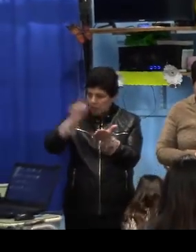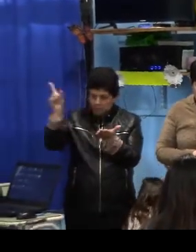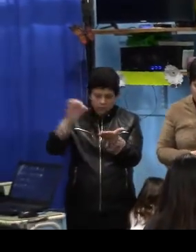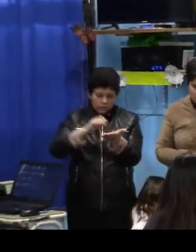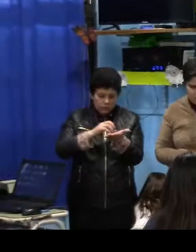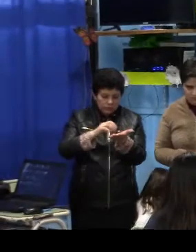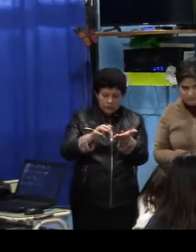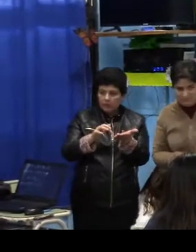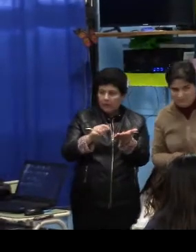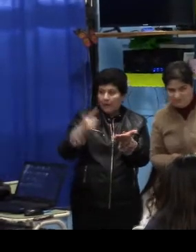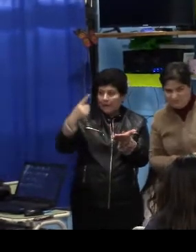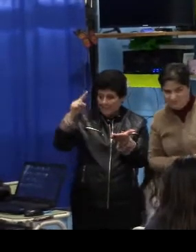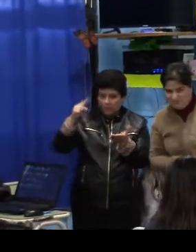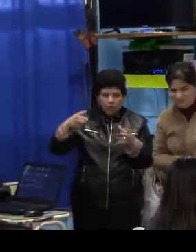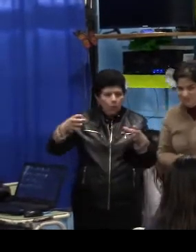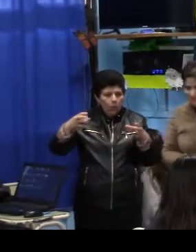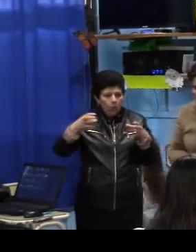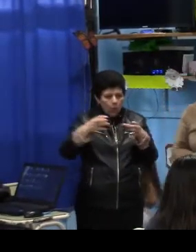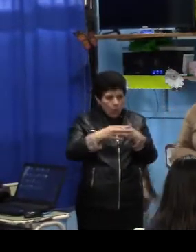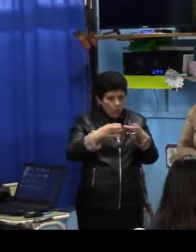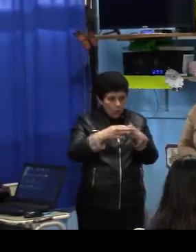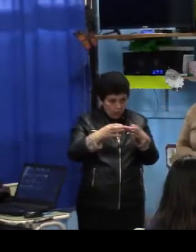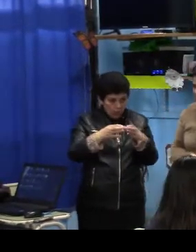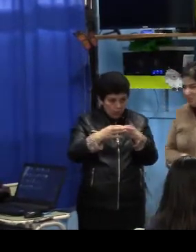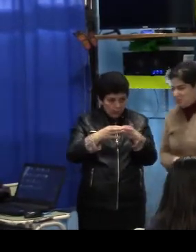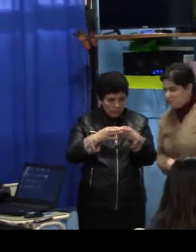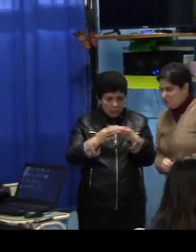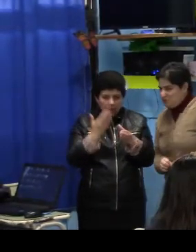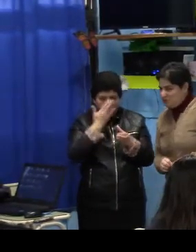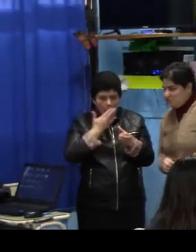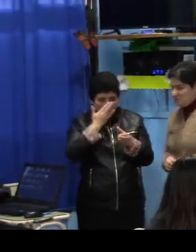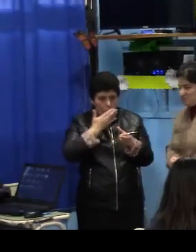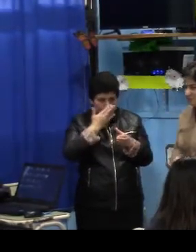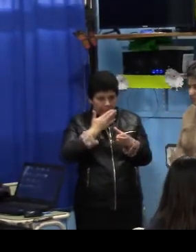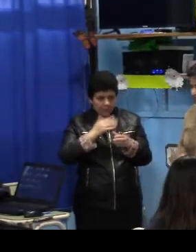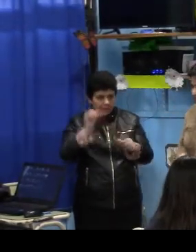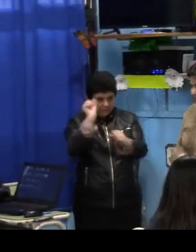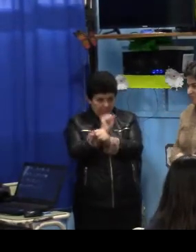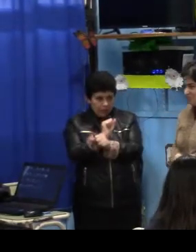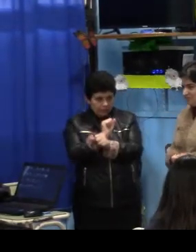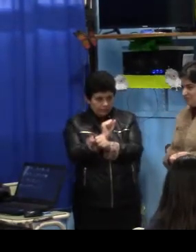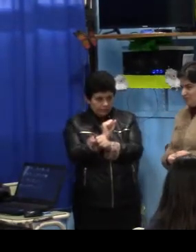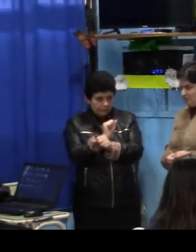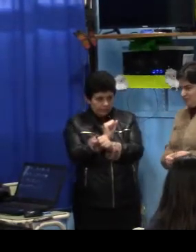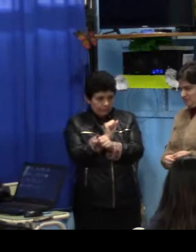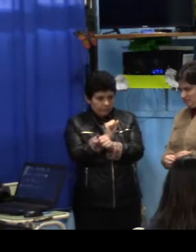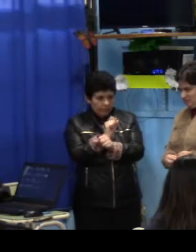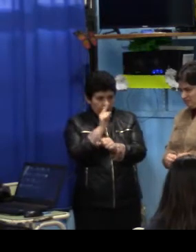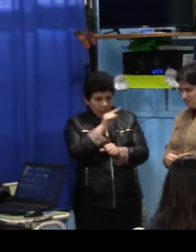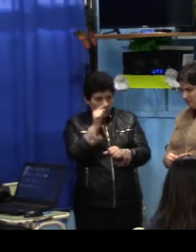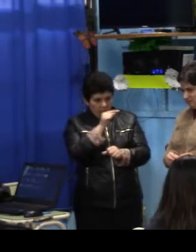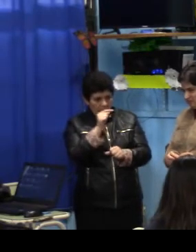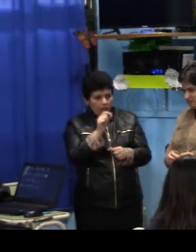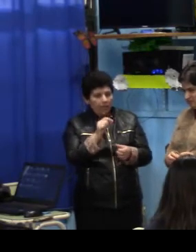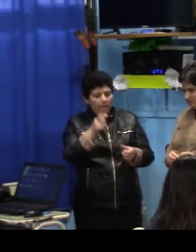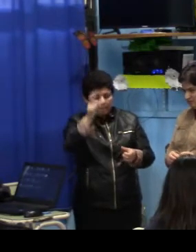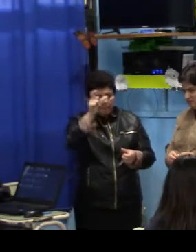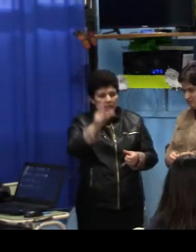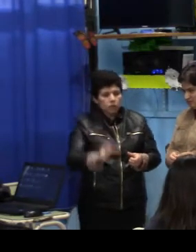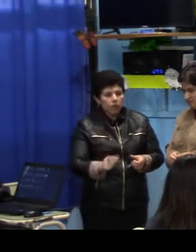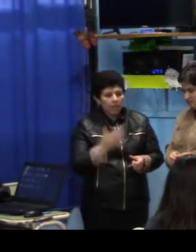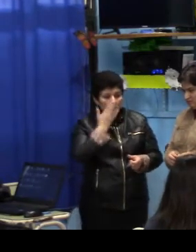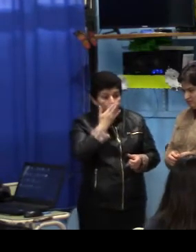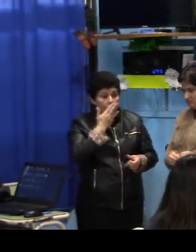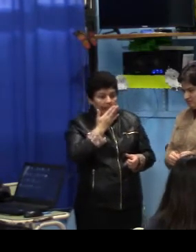Que estaba en la cárcel de Villa Dolores, en Córdoba, que los presos nos tradujeron el camino